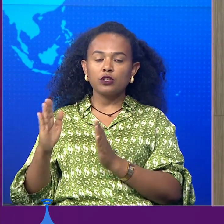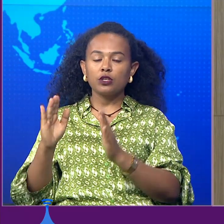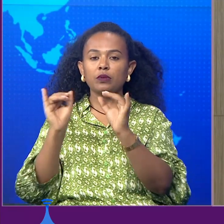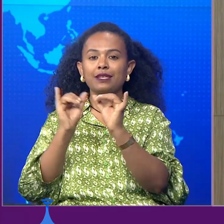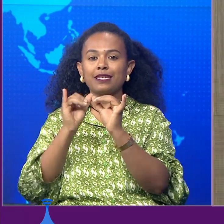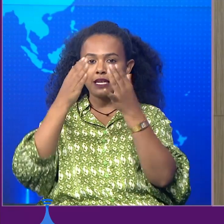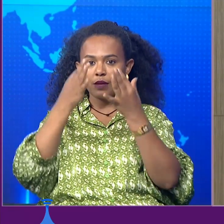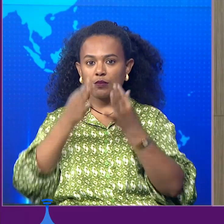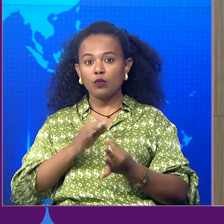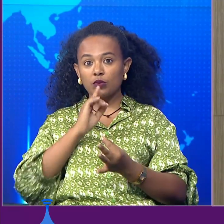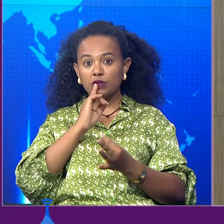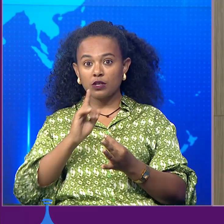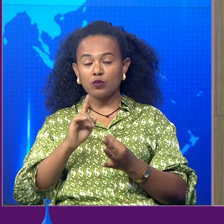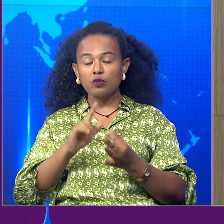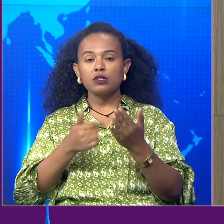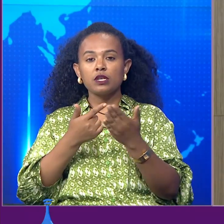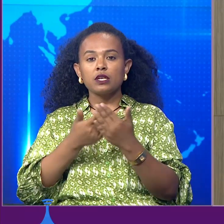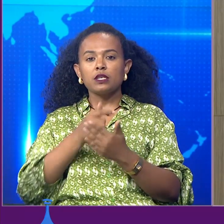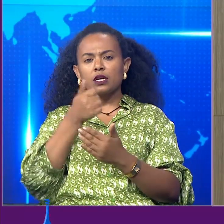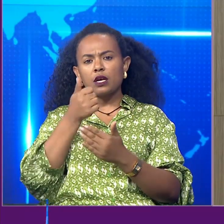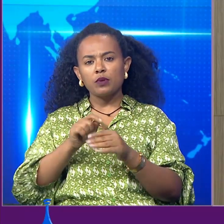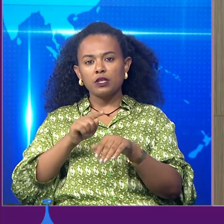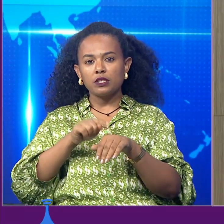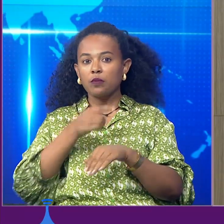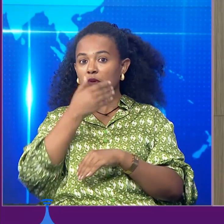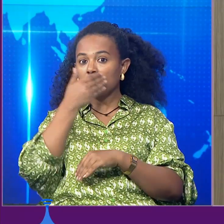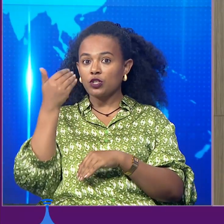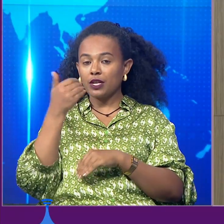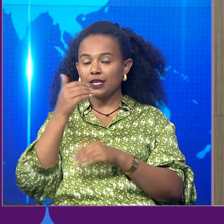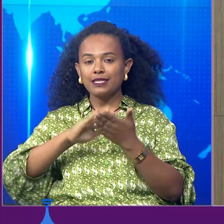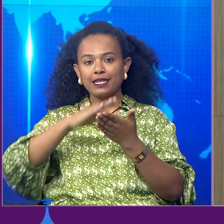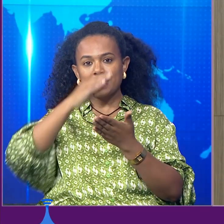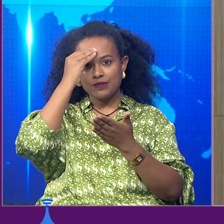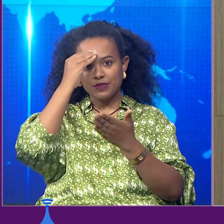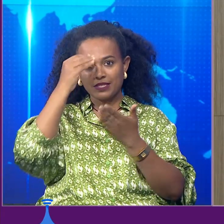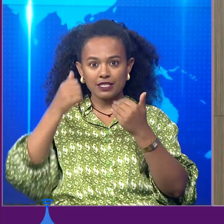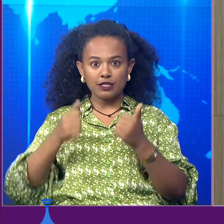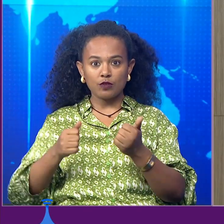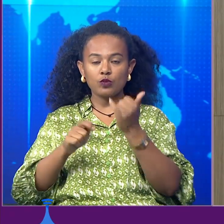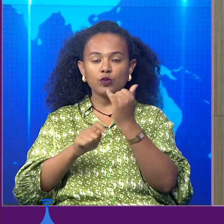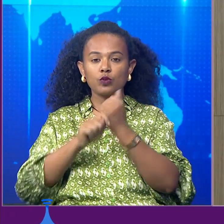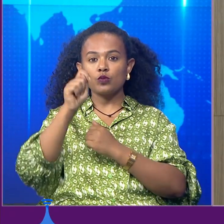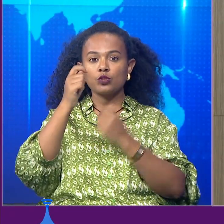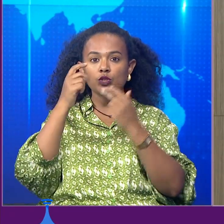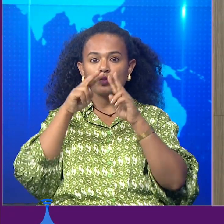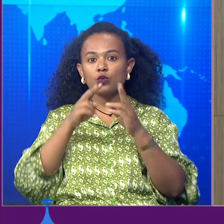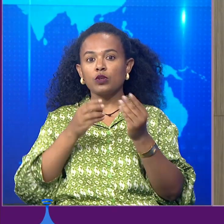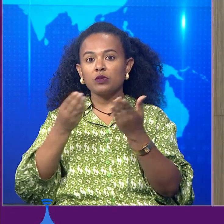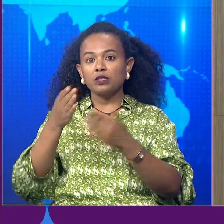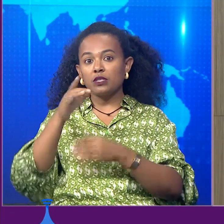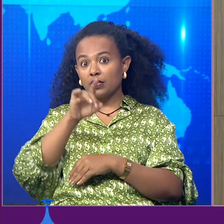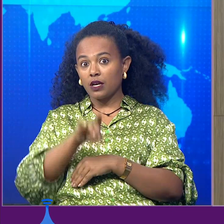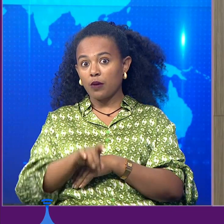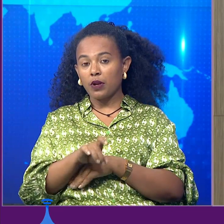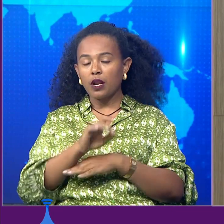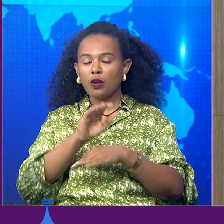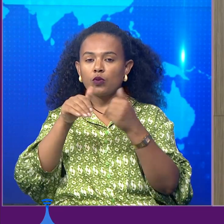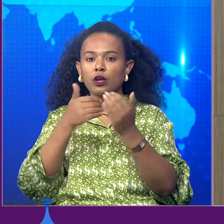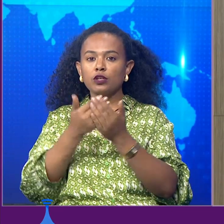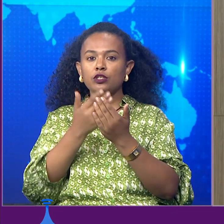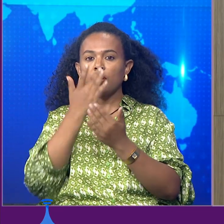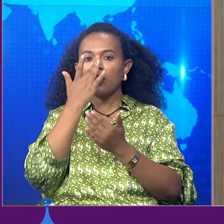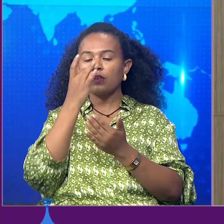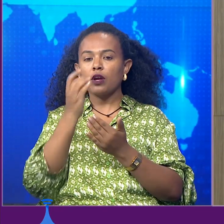የሚወሰን ነው። ስለዚህ ከምንጊዜም በተሻለ ስለ ትምህርት ክህሎትና ቴክኖሎጂ ትኩረት መስጠት ይገባናል። ሁላችን